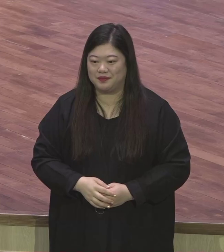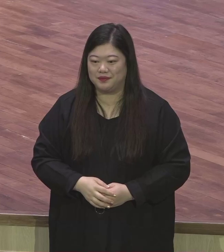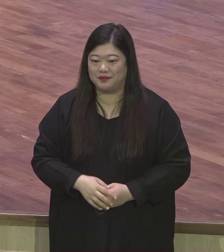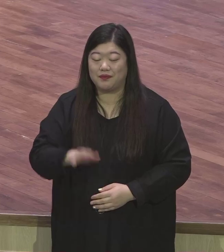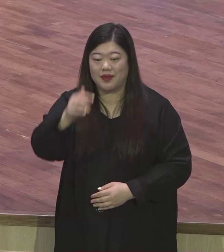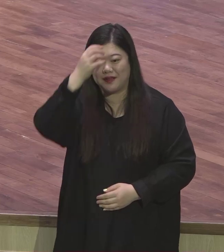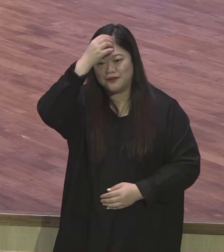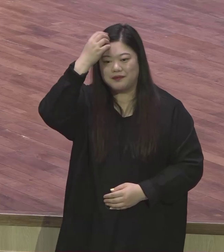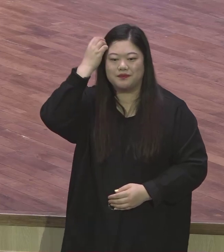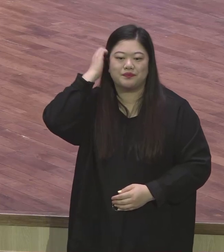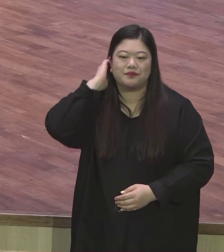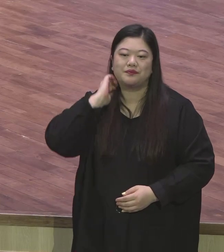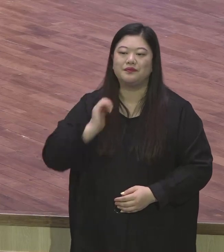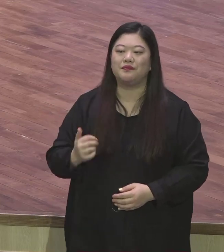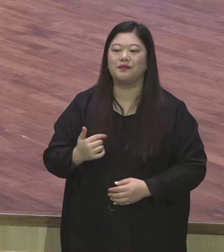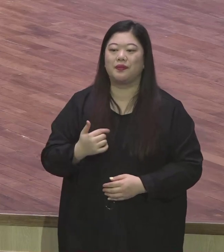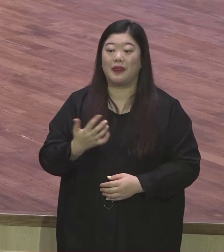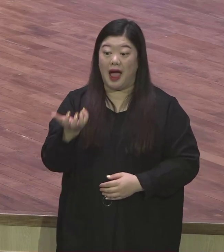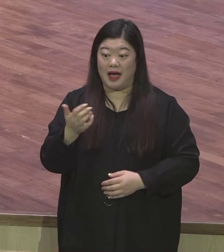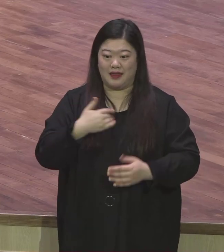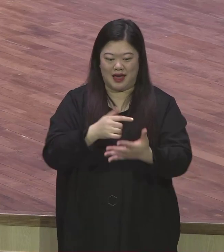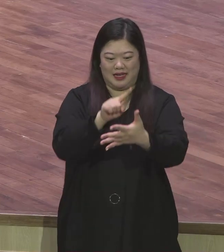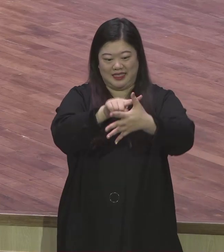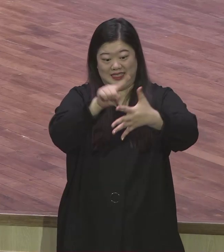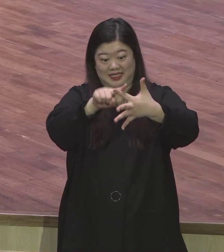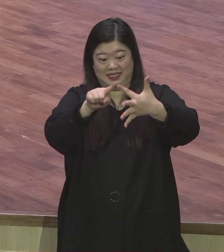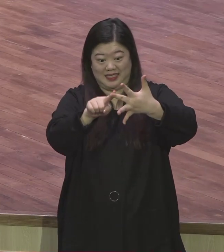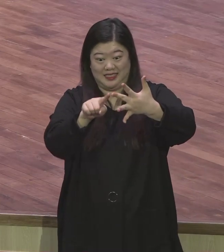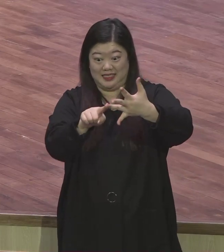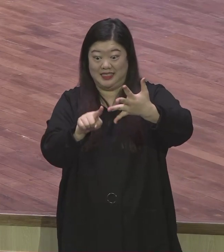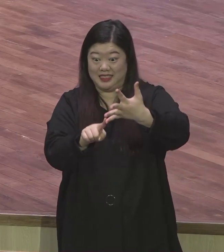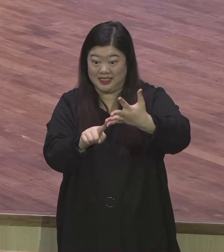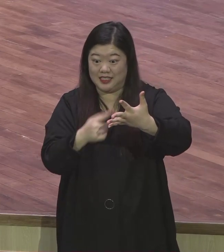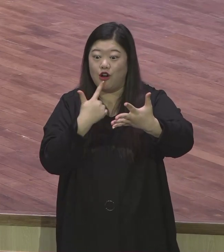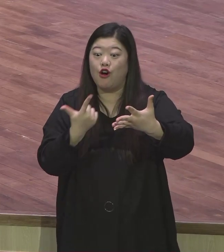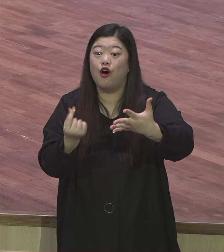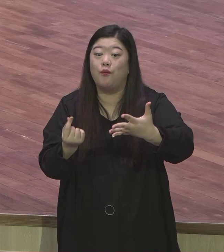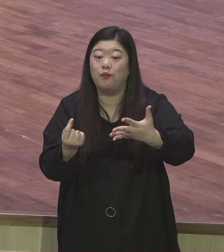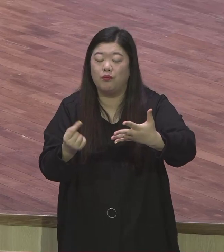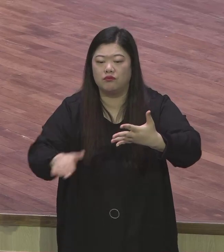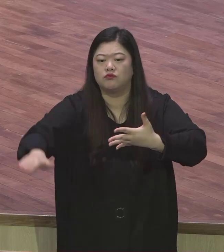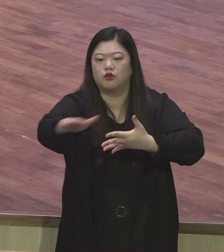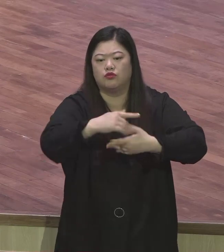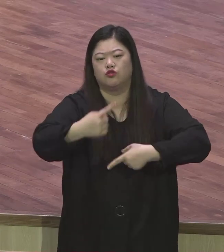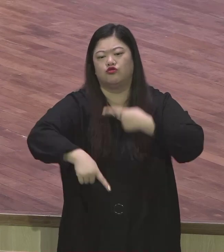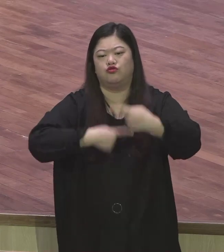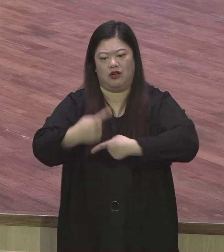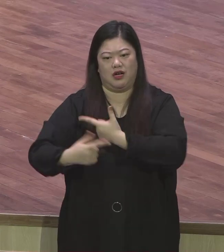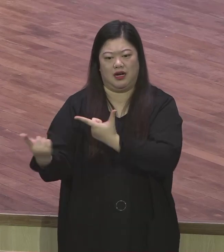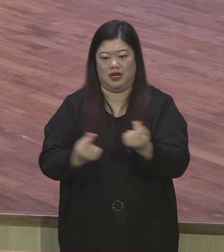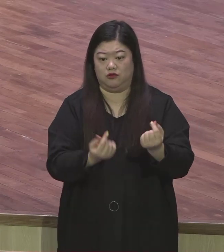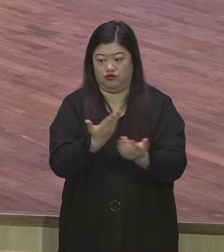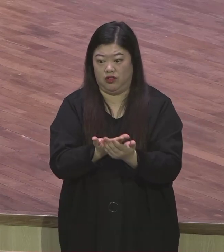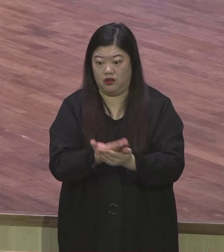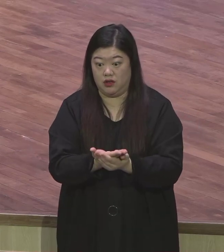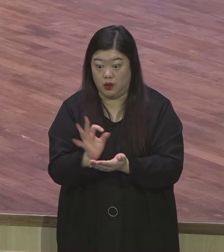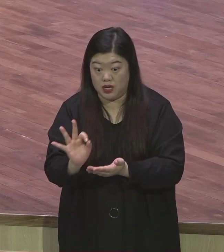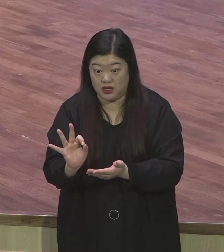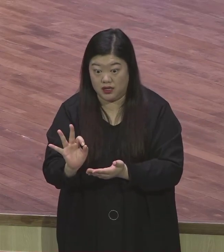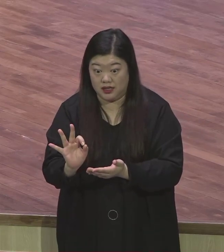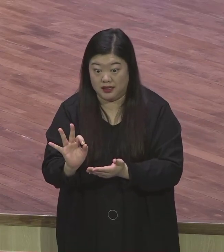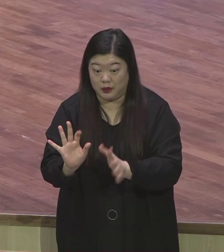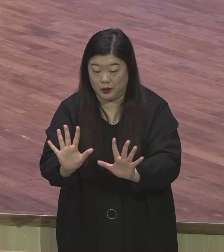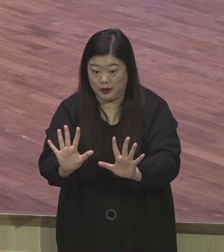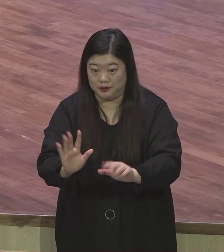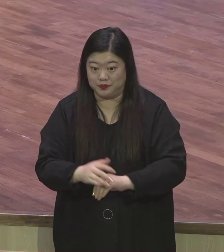오행시로 화답을 하면서 좀 전에 대지입니다. 설교를 마치려고 합니다. 여러분이 하나님